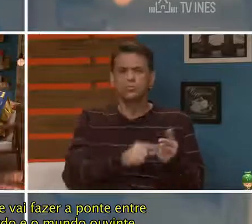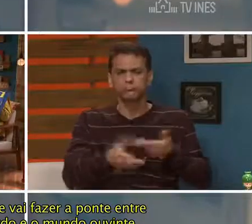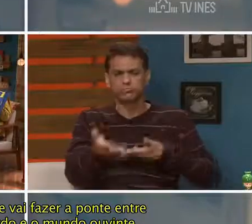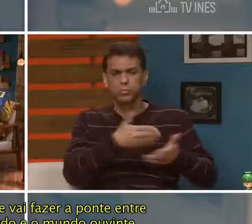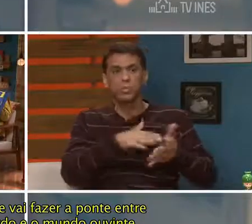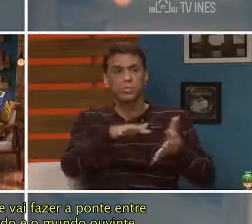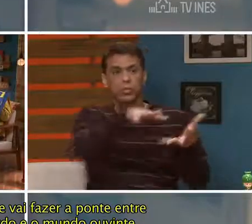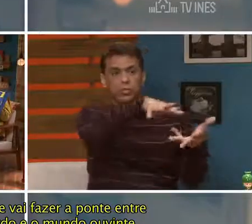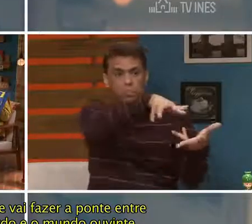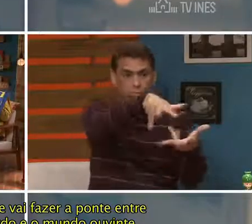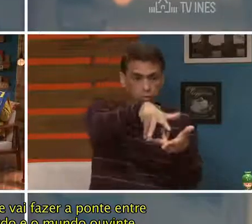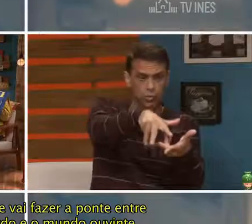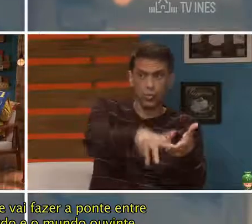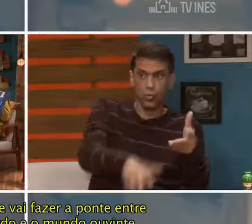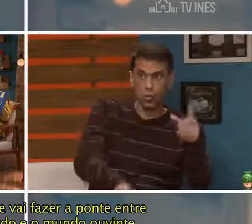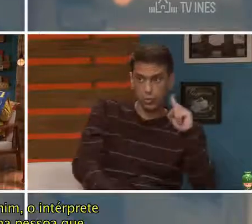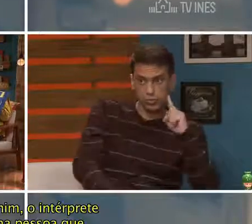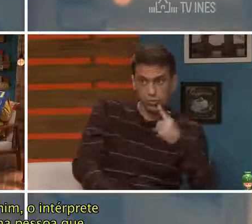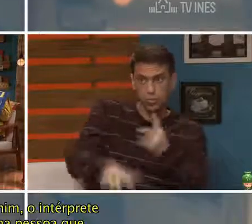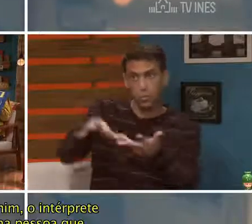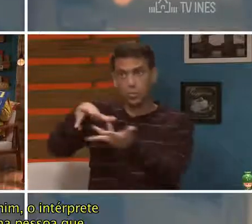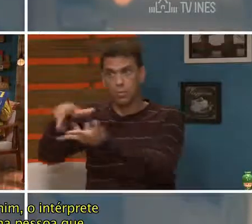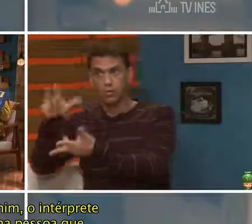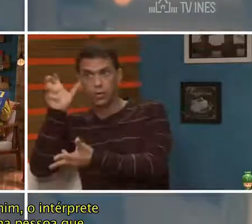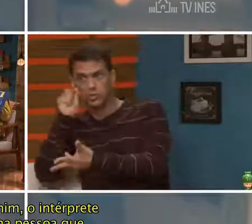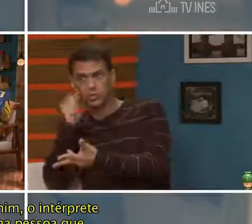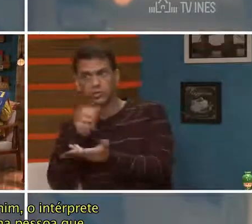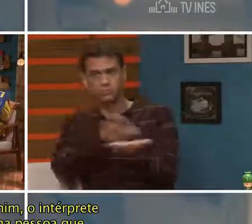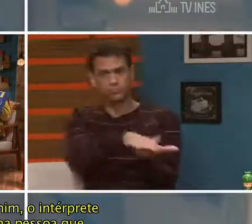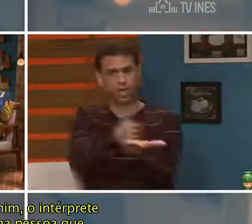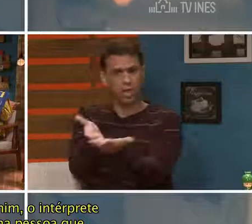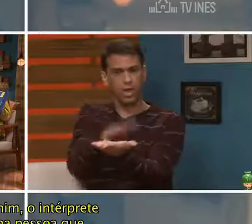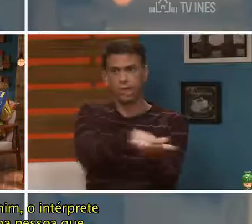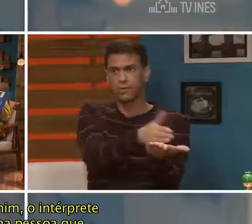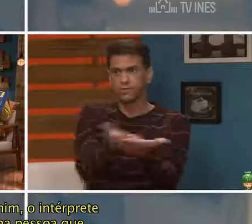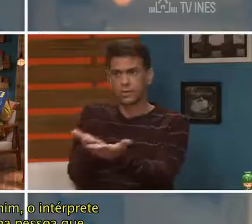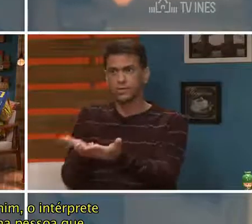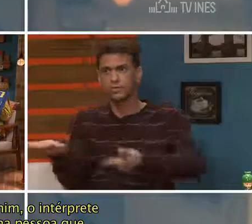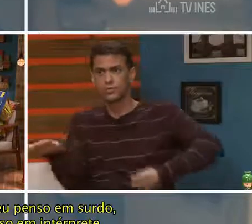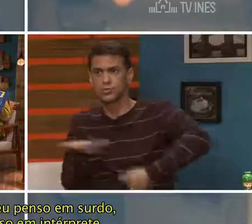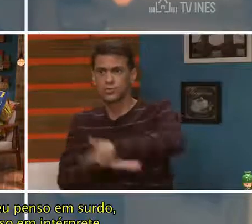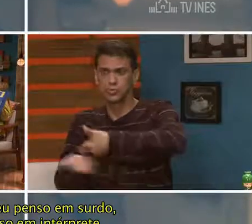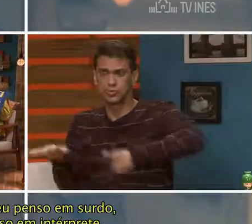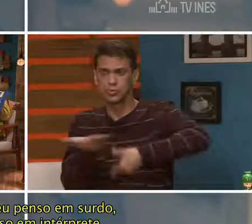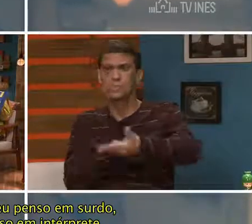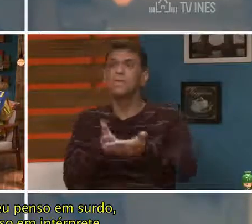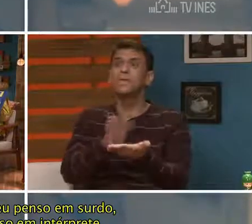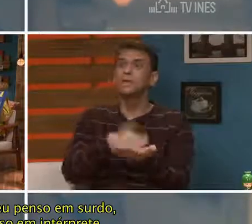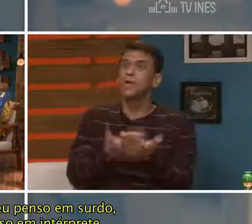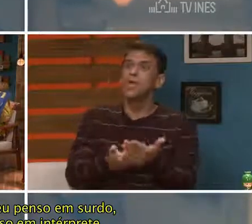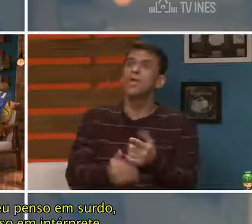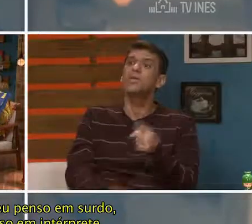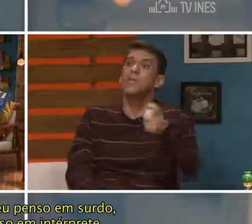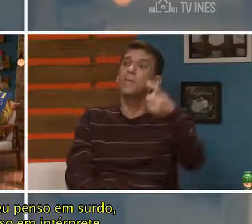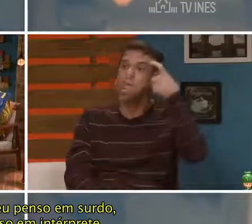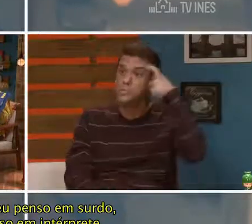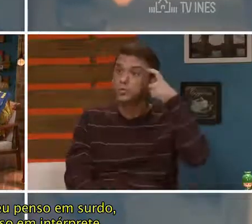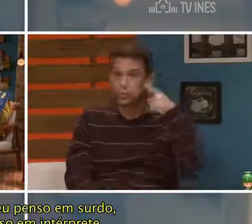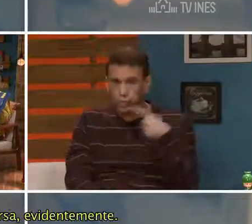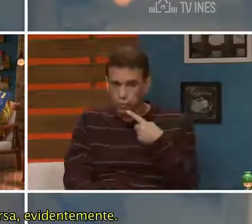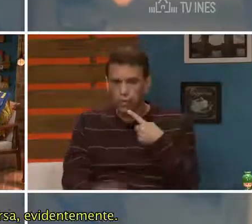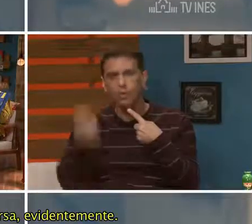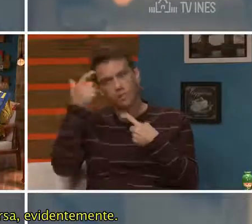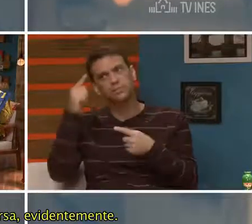entre o mundo surdo e o mundo ouvinte. Para mim, o intérprete é uma pessoa que, quando eu penso em surdo, eu penso em